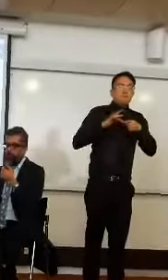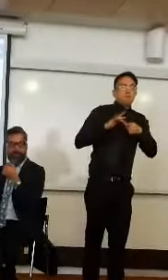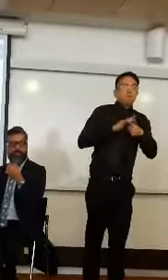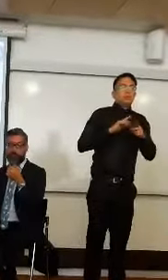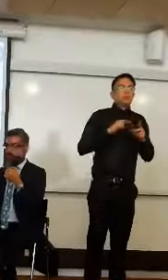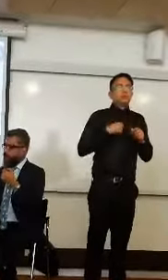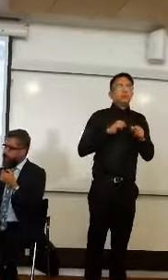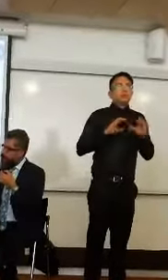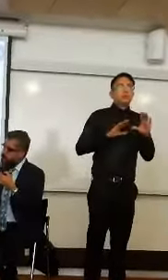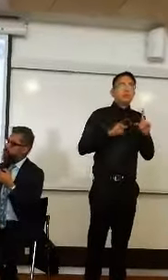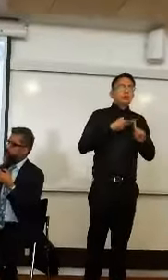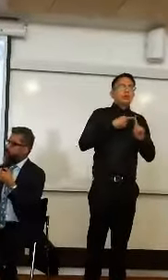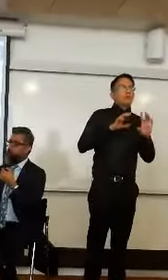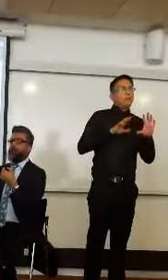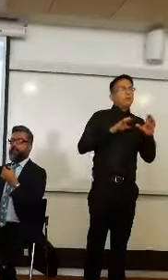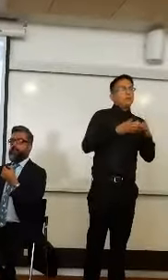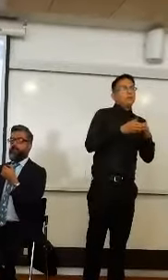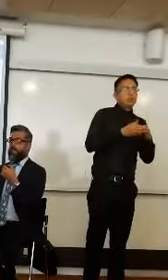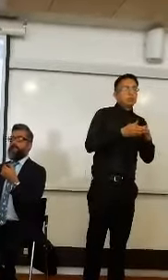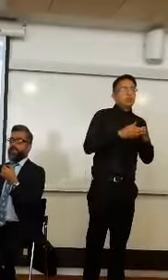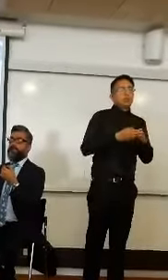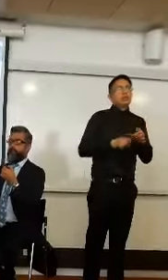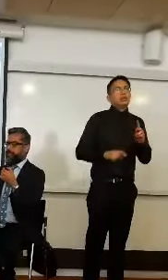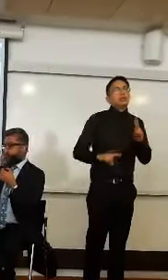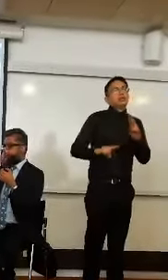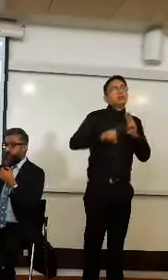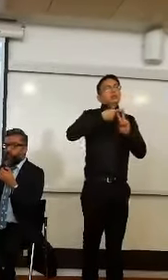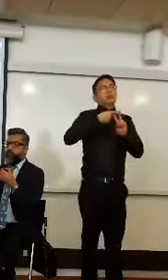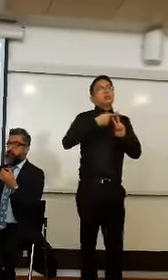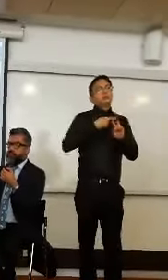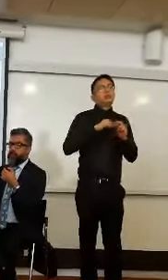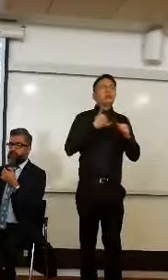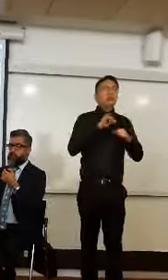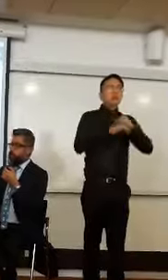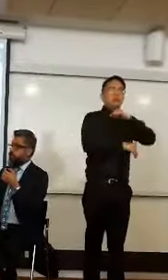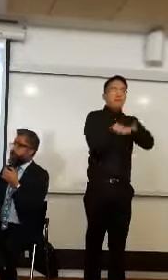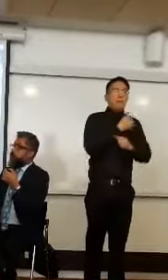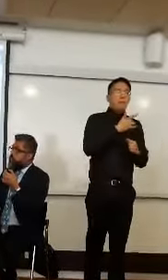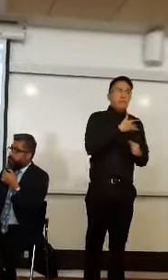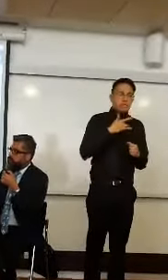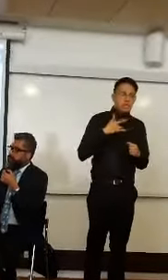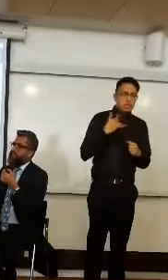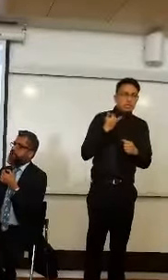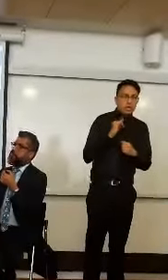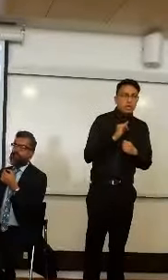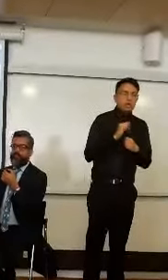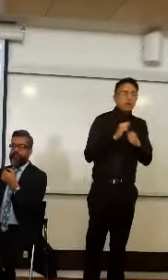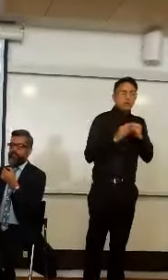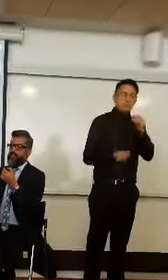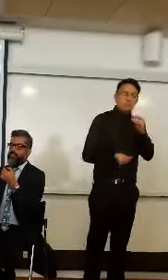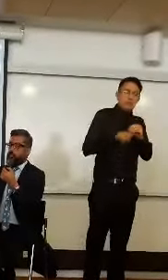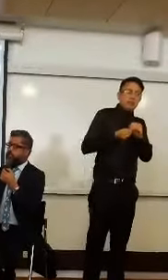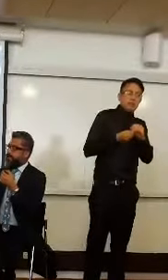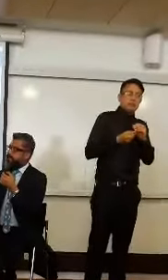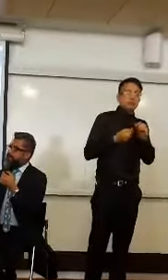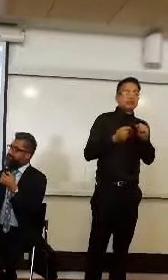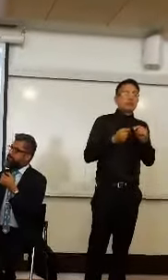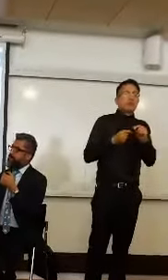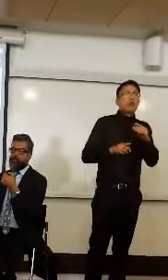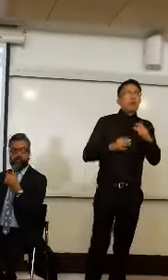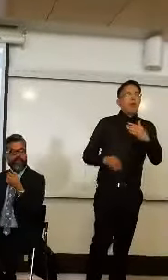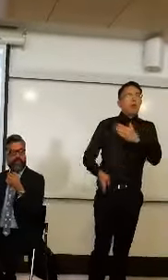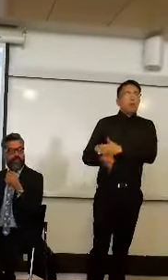fases, territorial. Ya hay experiencia en el ministerio con violencia sexual, pero igual seguimos presentando